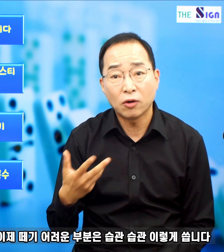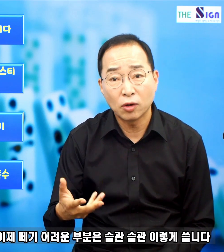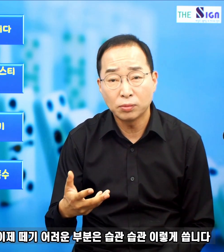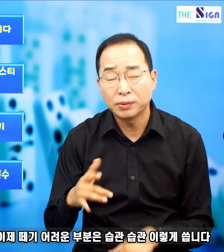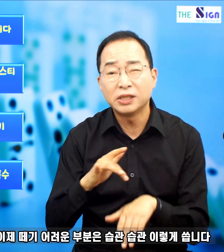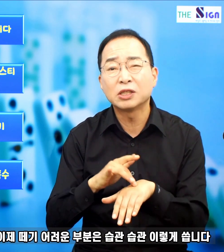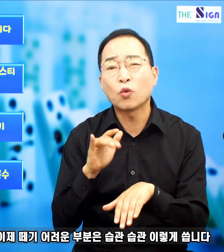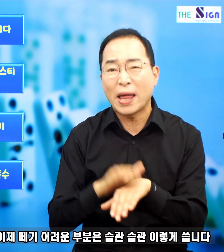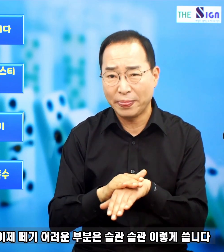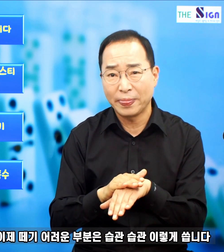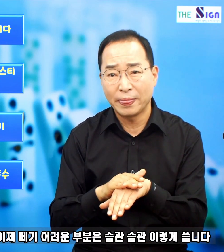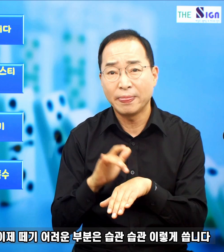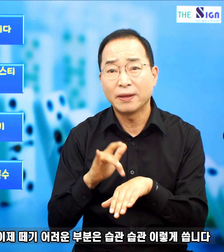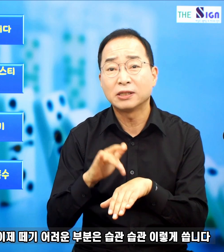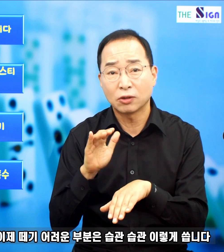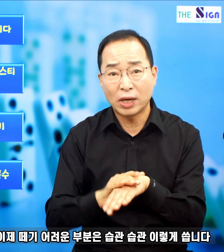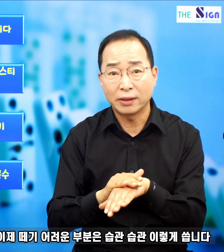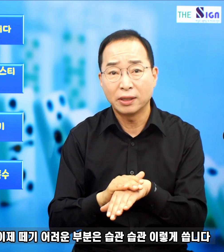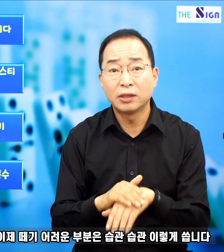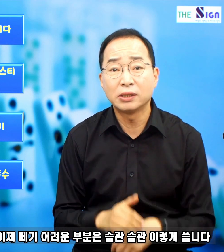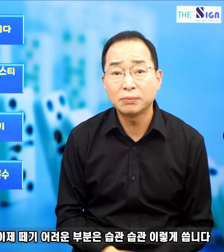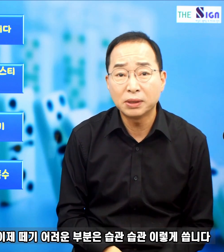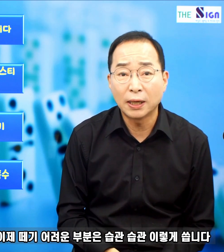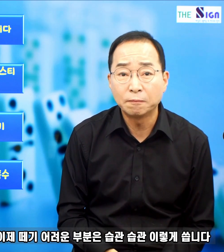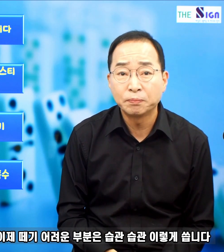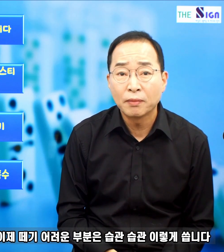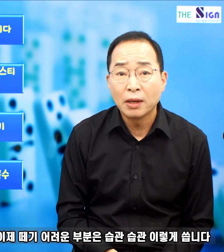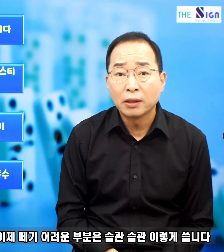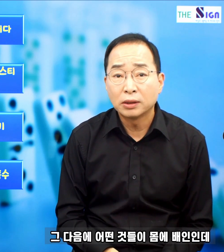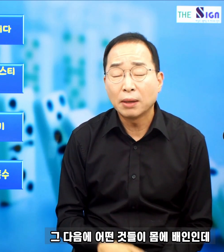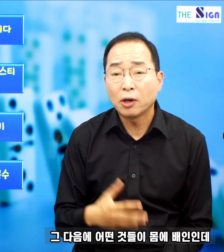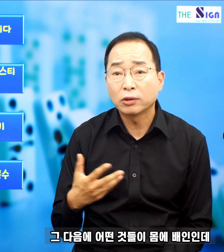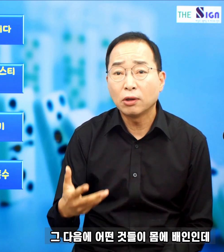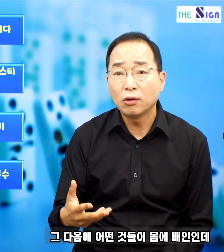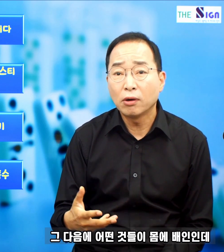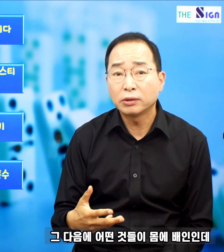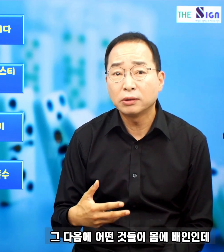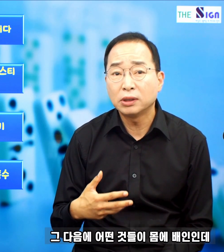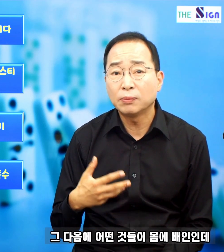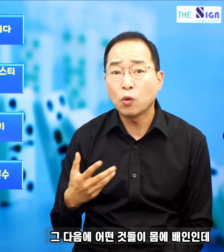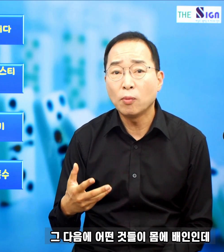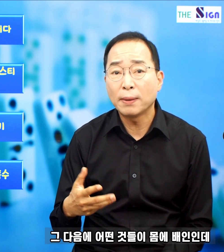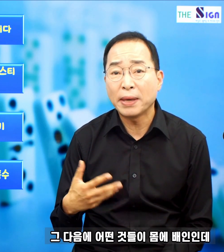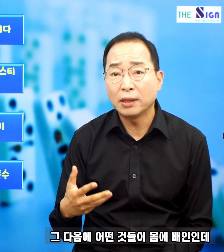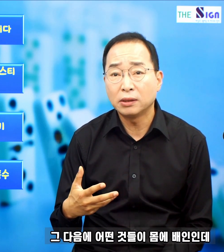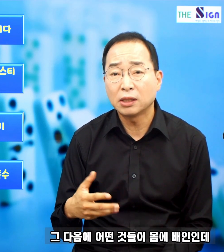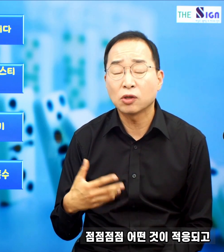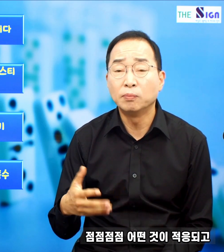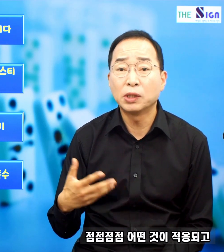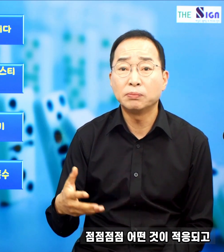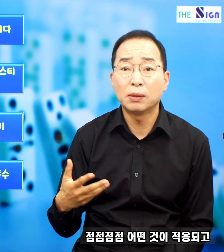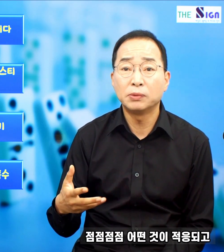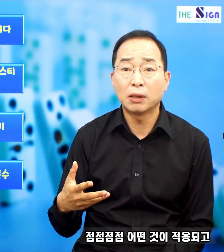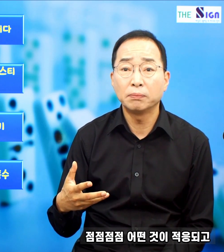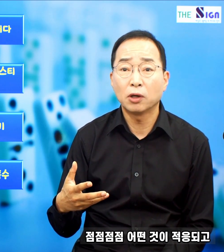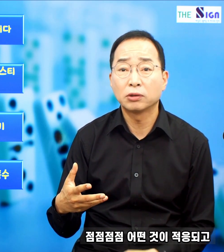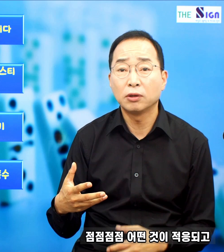부분은 습관, 습관 이렇게 씁니다. 그 다음에 어떤 것들이 몸에 배이는데 점점 어떤